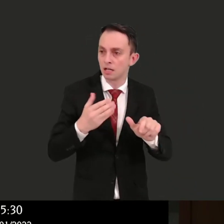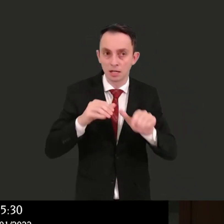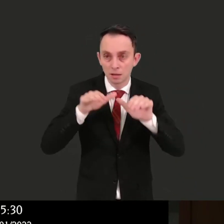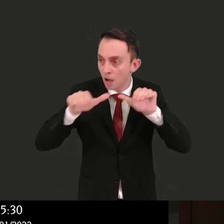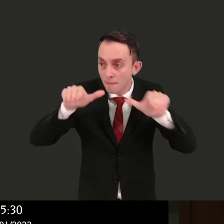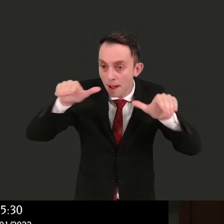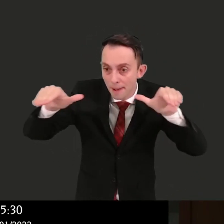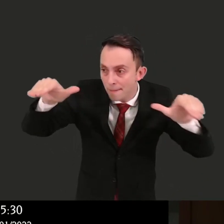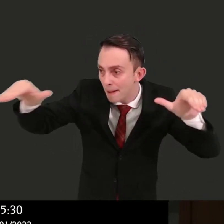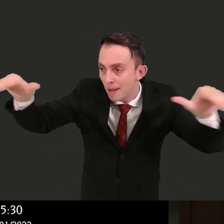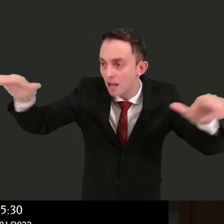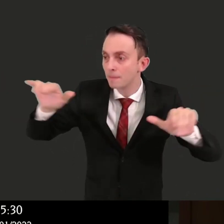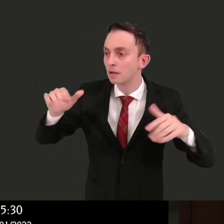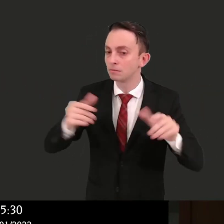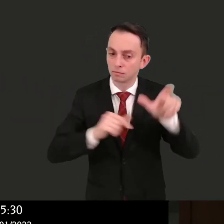para que